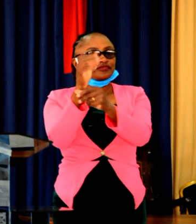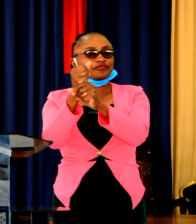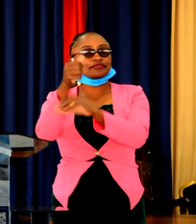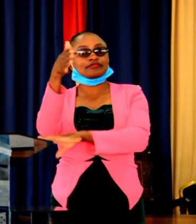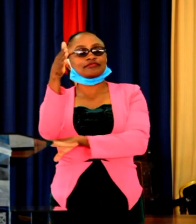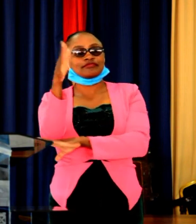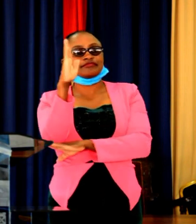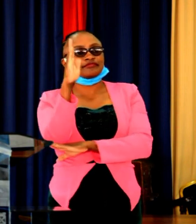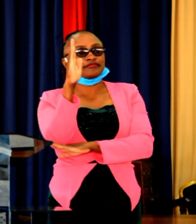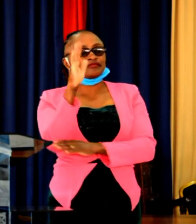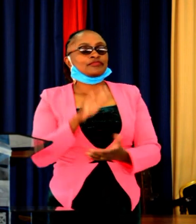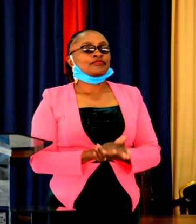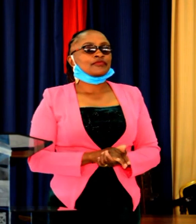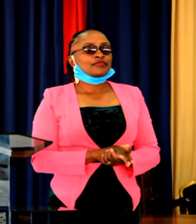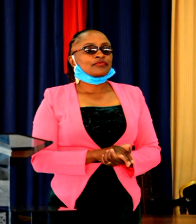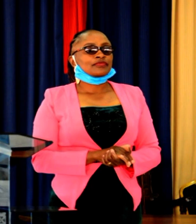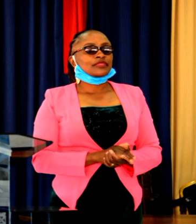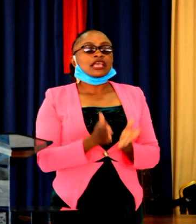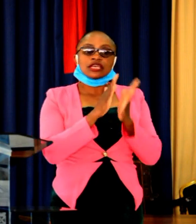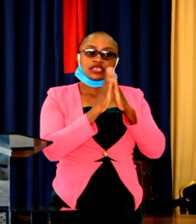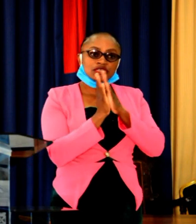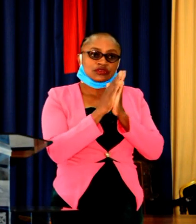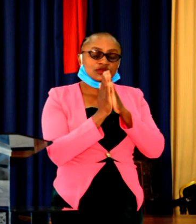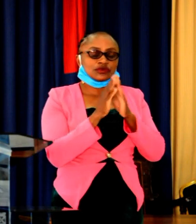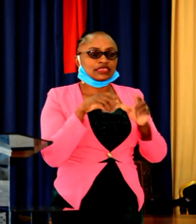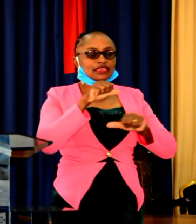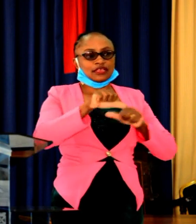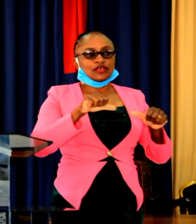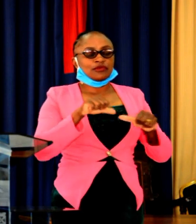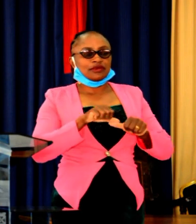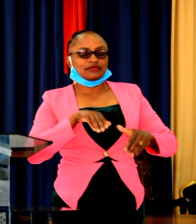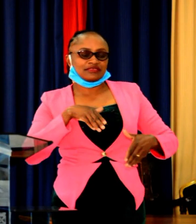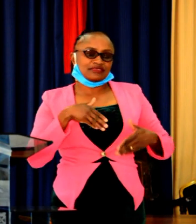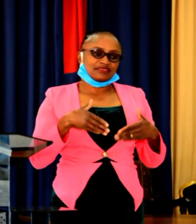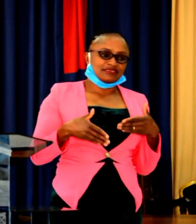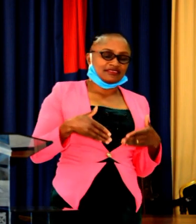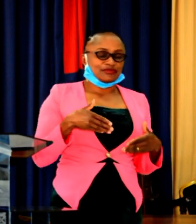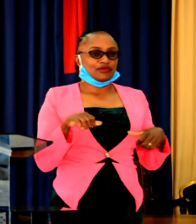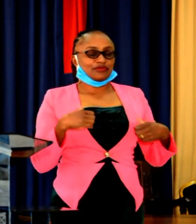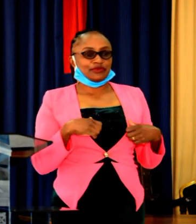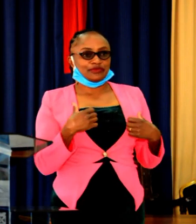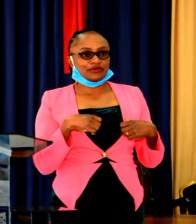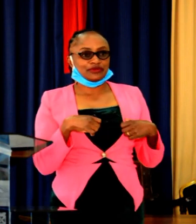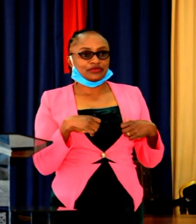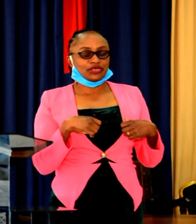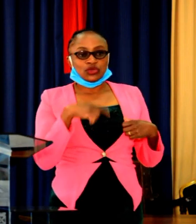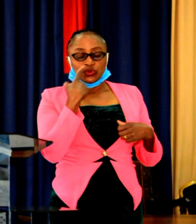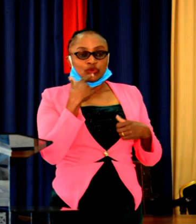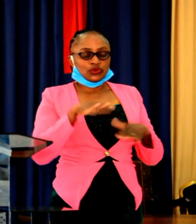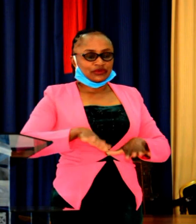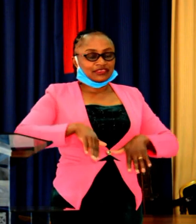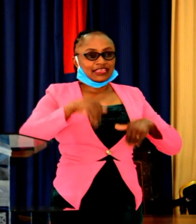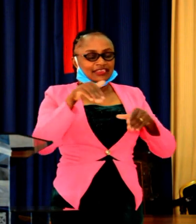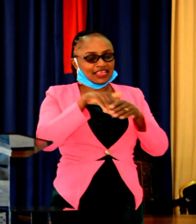wale watu wenye ukoma. Ukisoma ile hadithi yote pale ambapo hatujasoma, ukisoma utaona kwamba wenye ukoma waliokuwa wanakaa nje ya